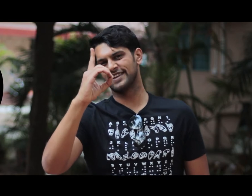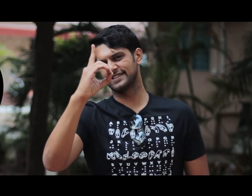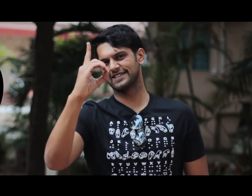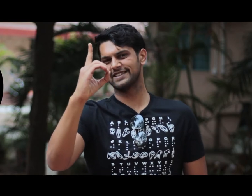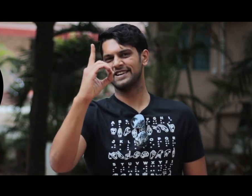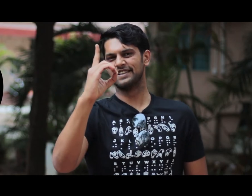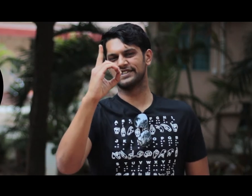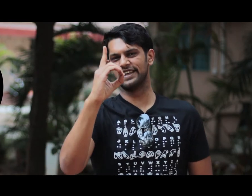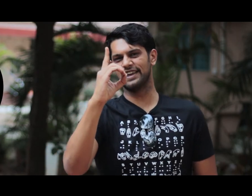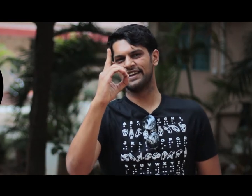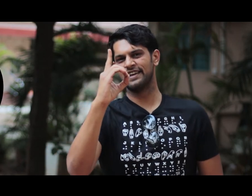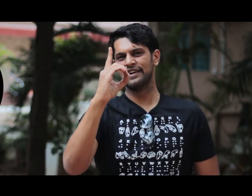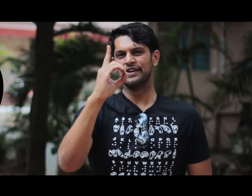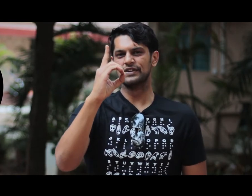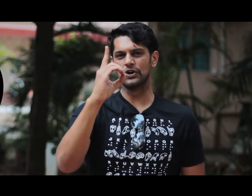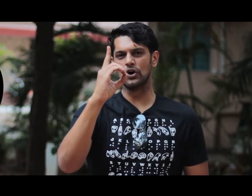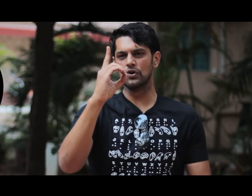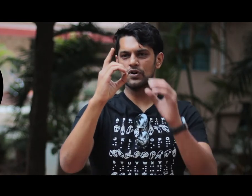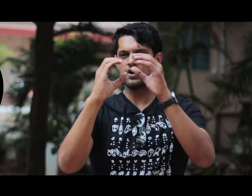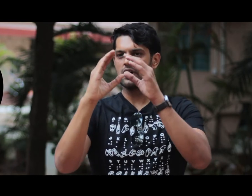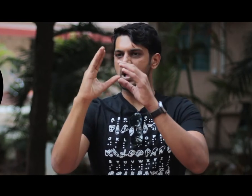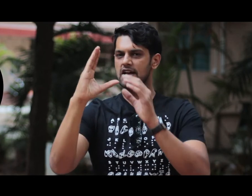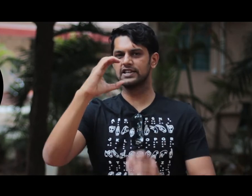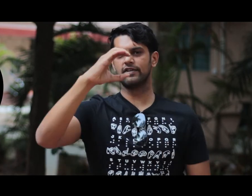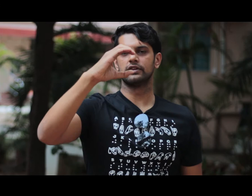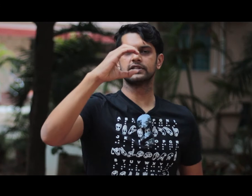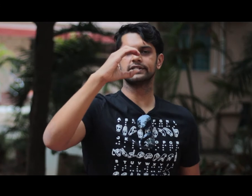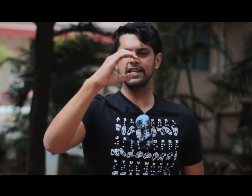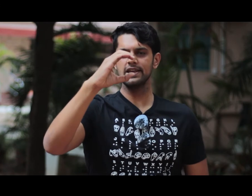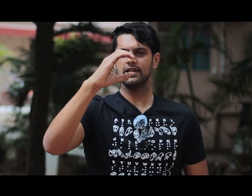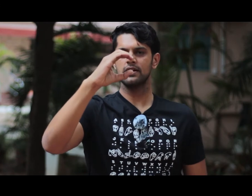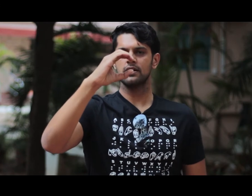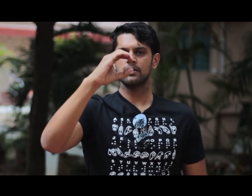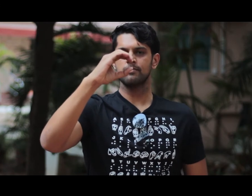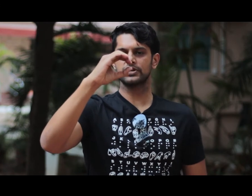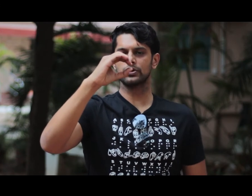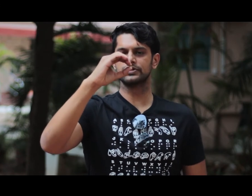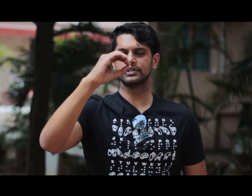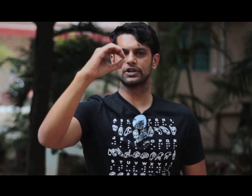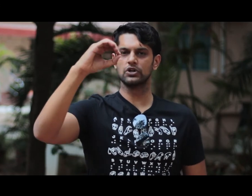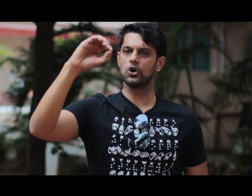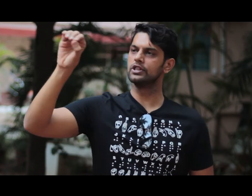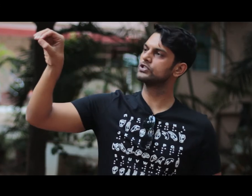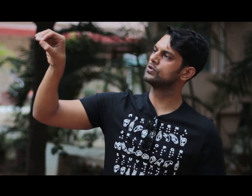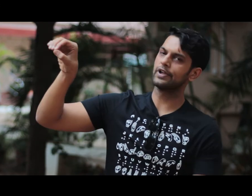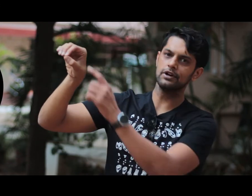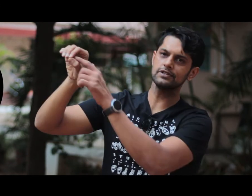ಎಸ್, ದಟ್ಸ್ ಅ ಡಿ. ಸೊ ಆ್ಯಸ್ ಇನ್ ದೆನ್ ದಿಸ್ ಇಸ್ ಸಿ. ಮೇಕ್ ಶೋರ್ ಯು ಜಸ್ಟ್ ಜಾಯಿನ್ ದೀಸ್ ಟೂ ಫಿಂಗರ್ಸ್